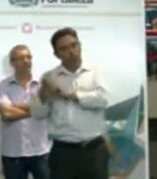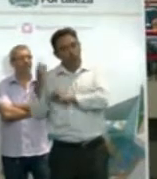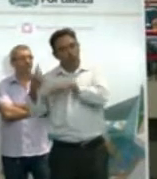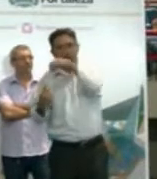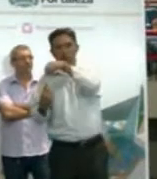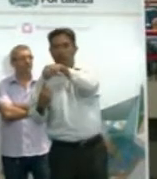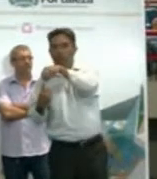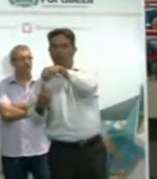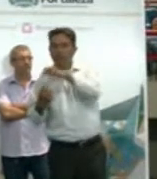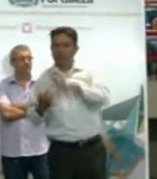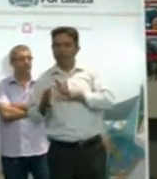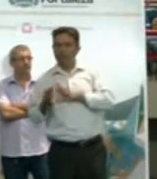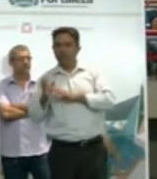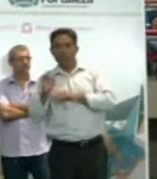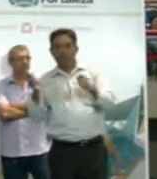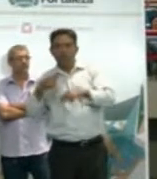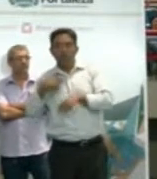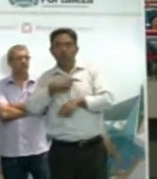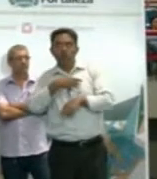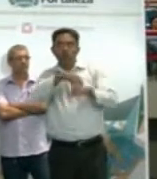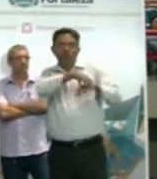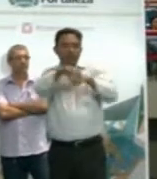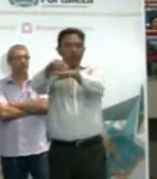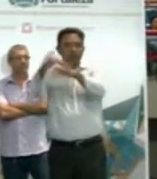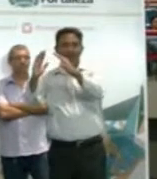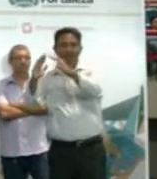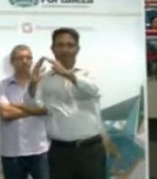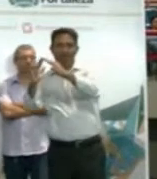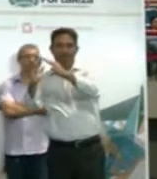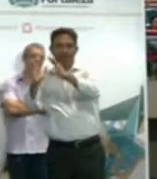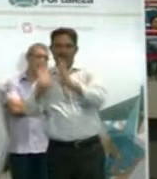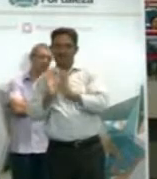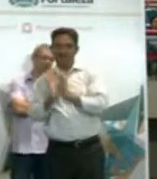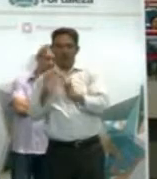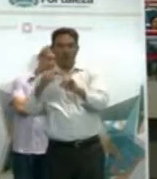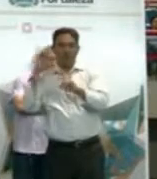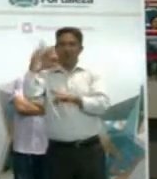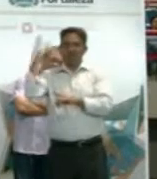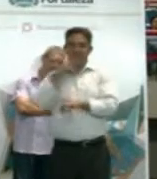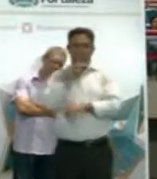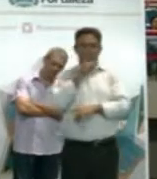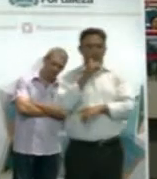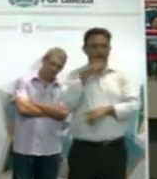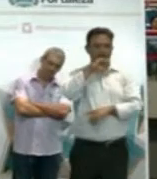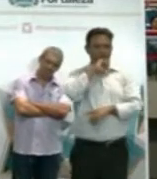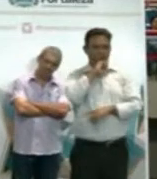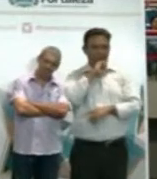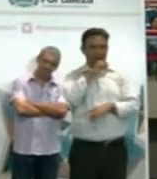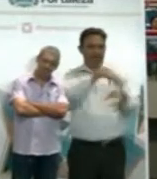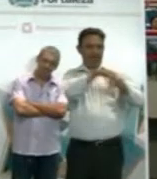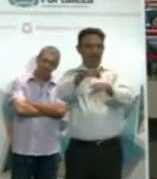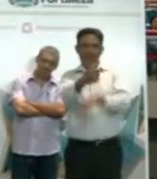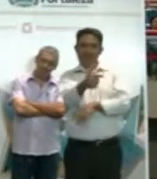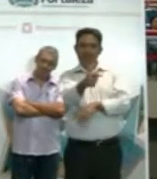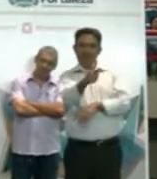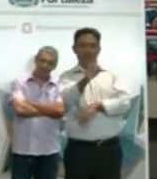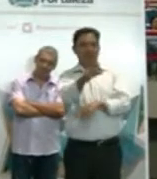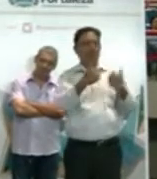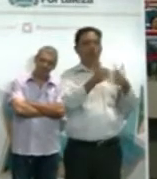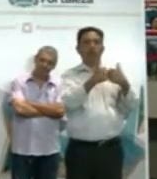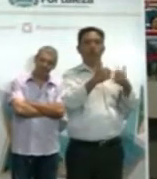Se for o caso, nós vamos te deixar lá em casa. Naquela época ninguém tinha papai para andar com a gente, não. Pegava era ônibus mesmo, todo mundo pegava ônibus e